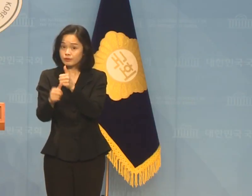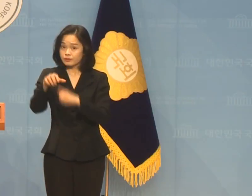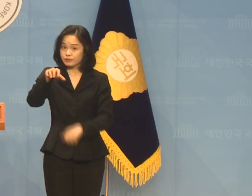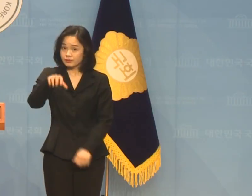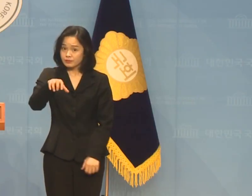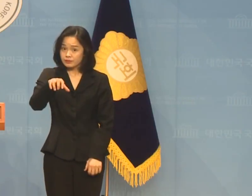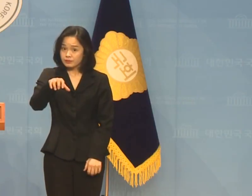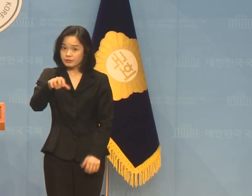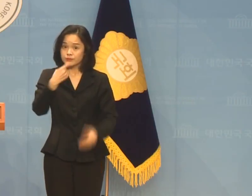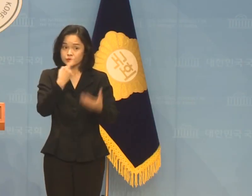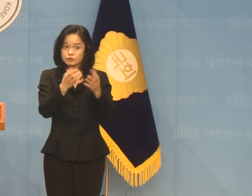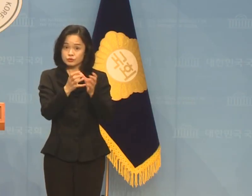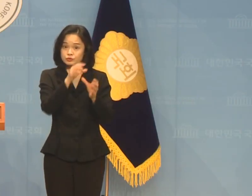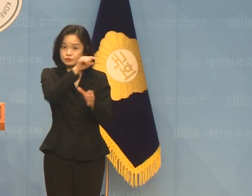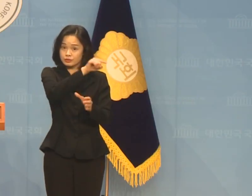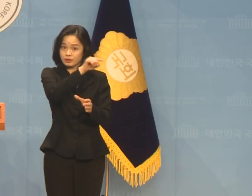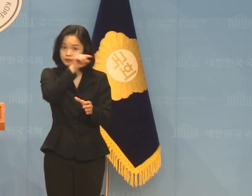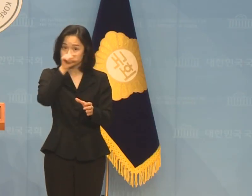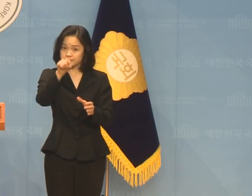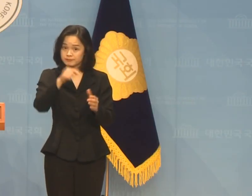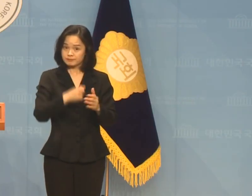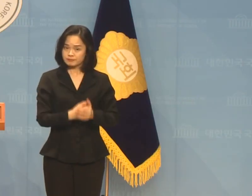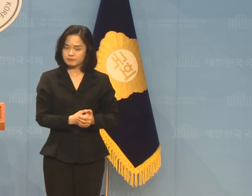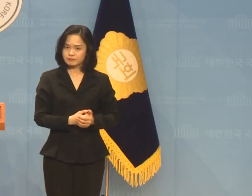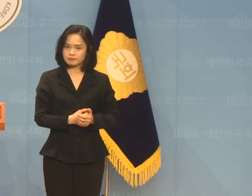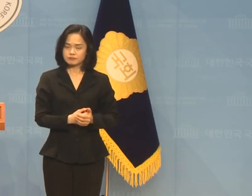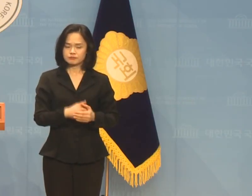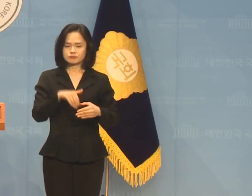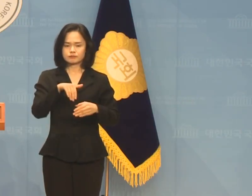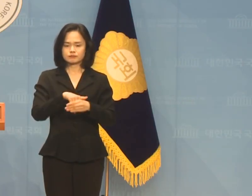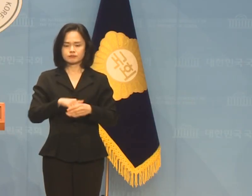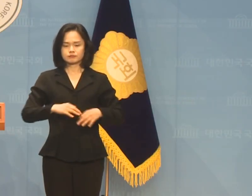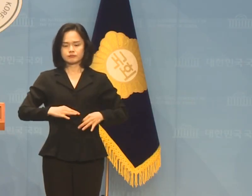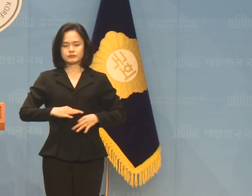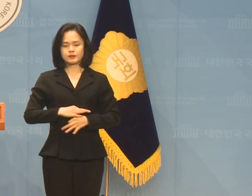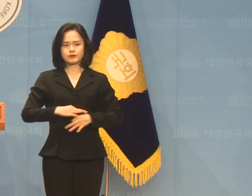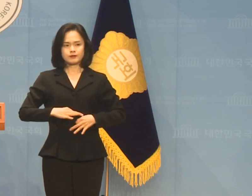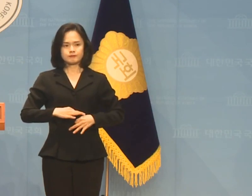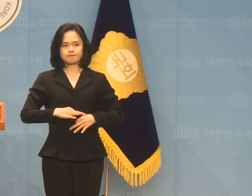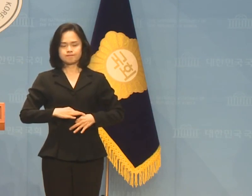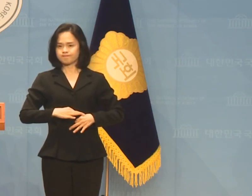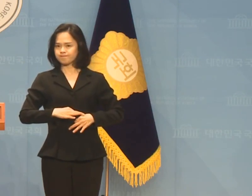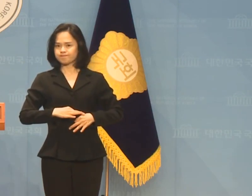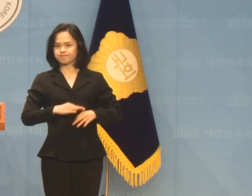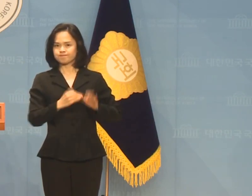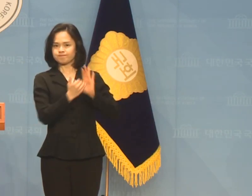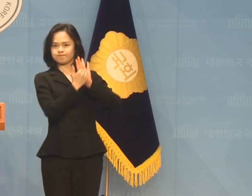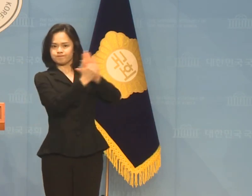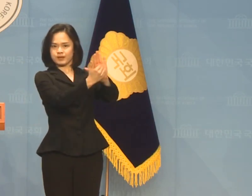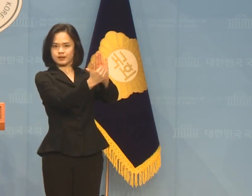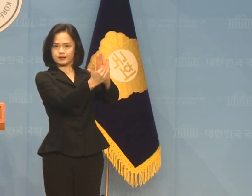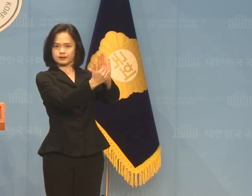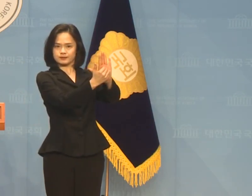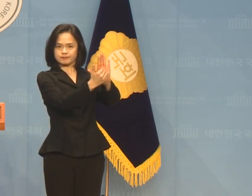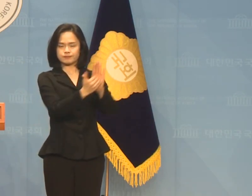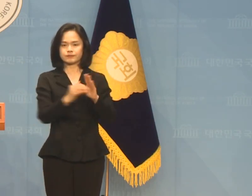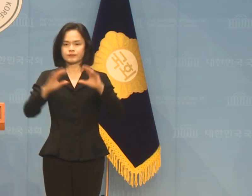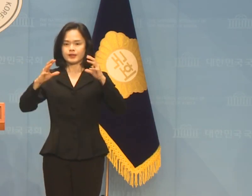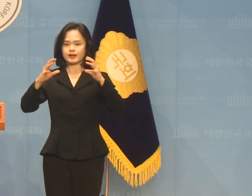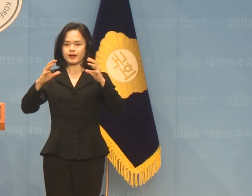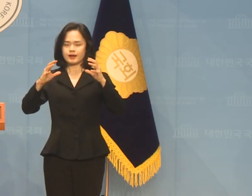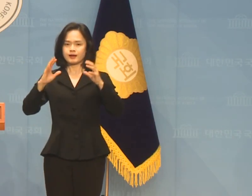대해 저항하면서 대통령과 나라를 지키기 위한 유튜브 방송, 유튜버들을